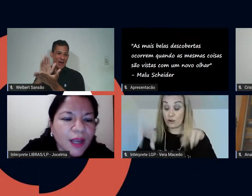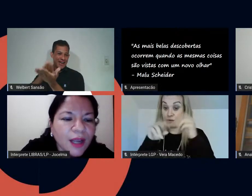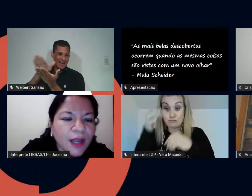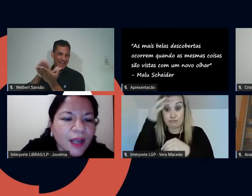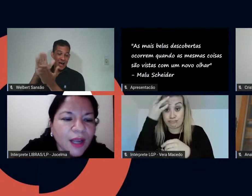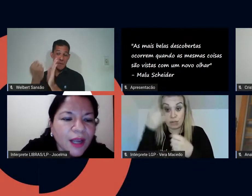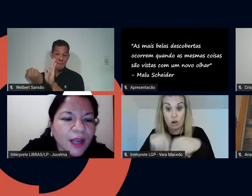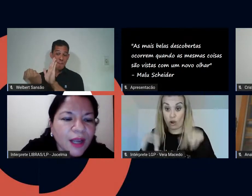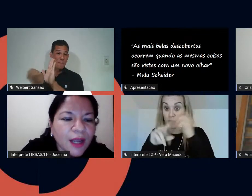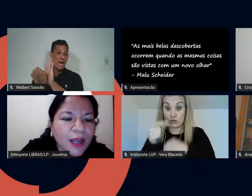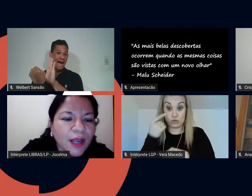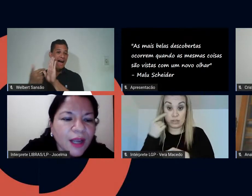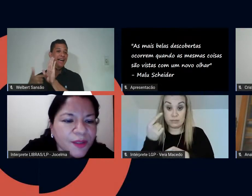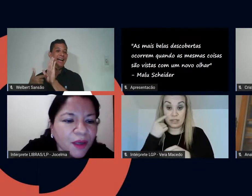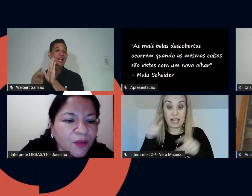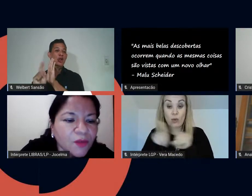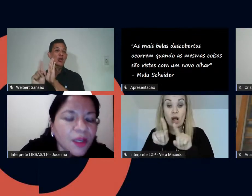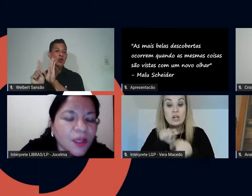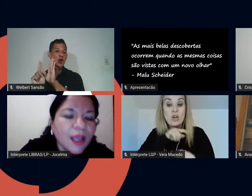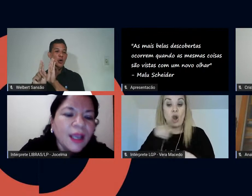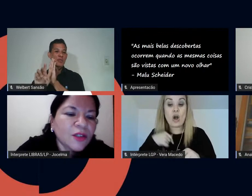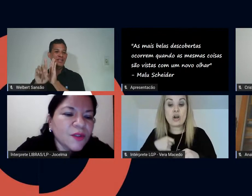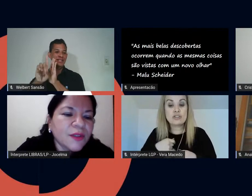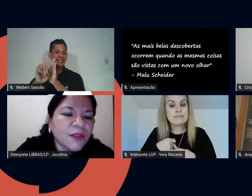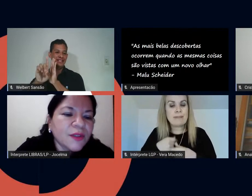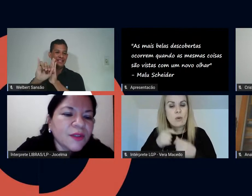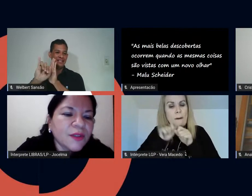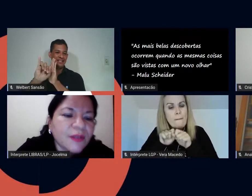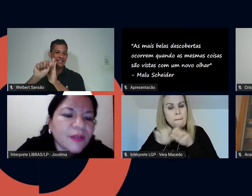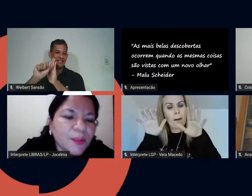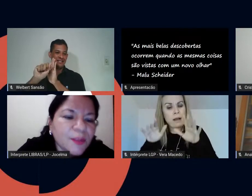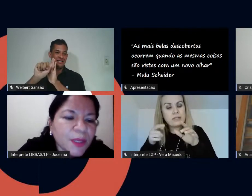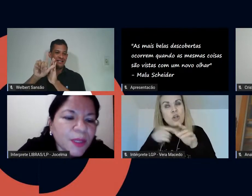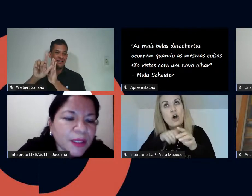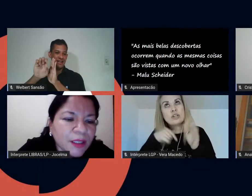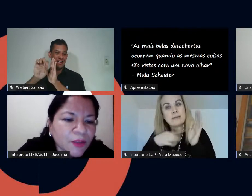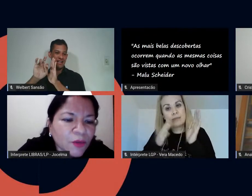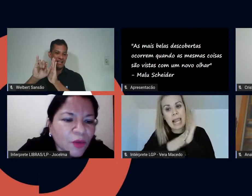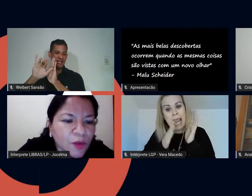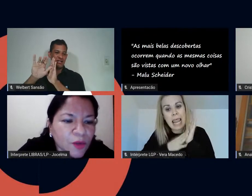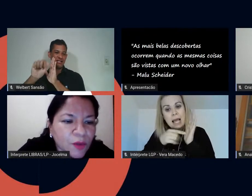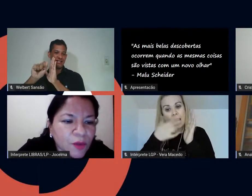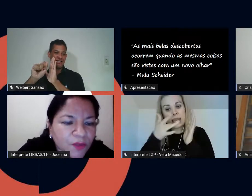conhecimentos, é que nós estamos explanando no nosso